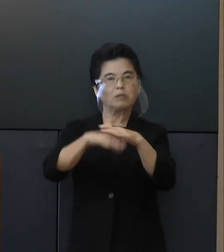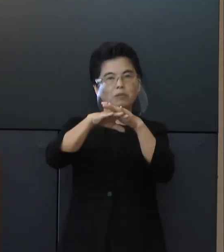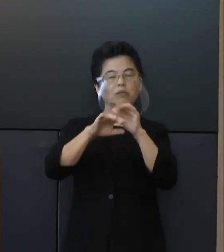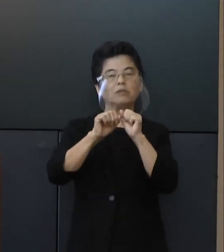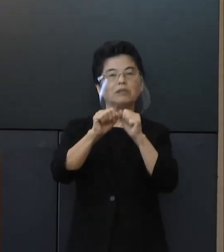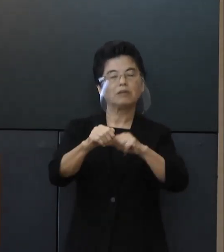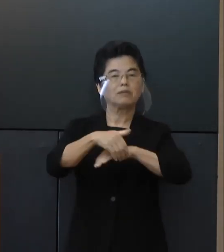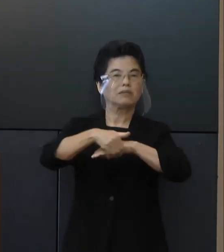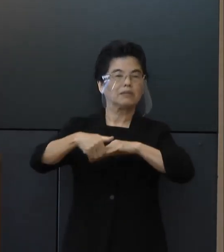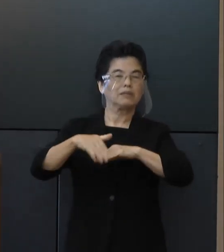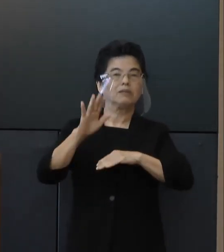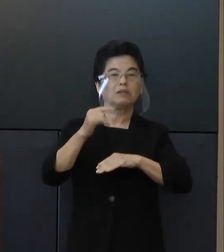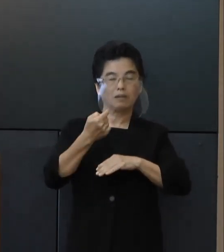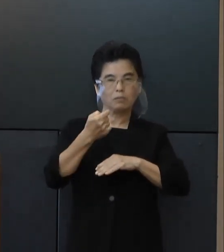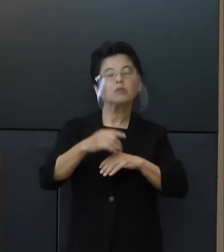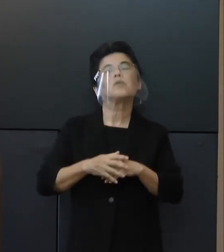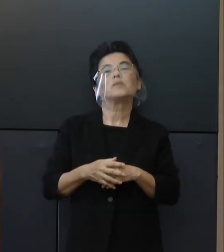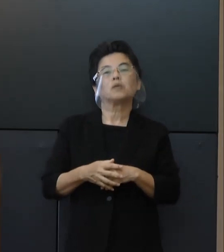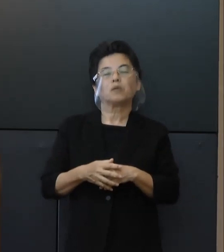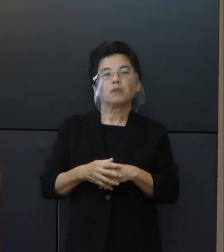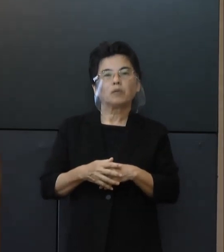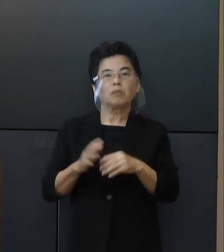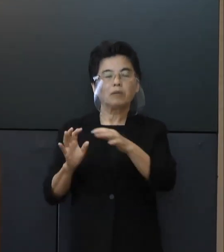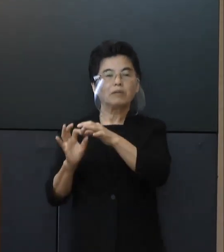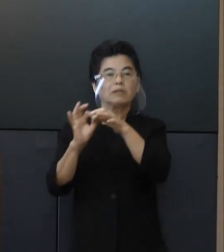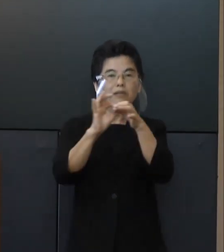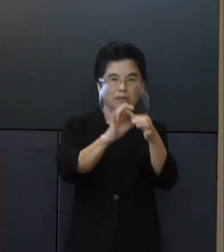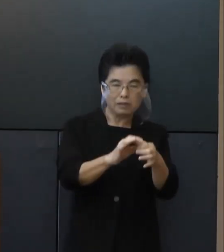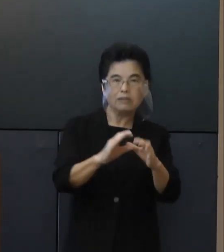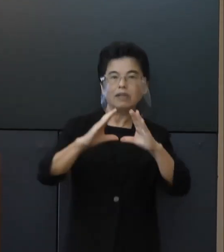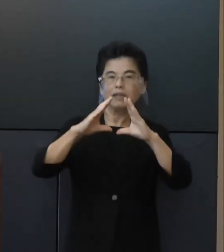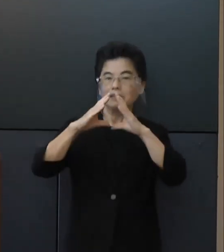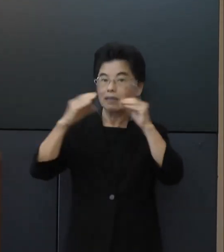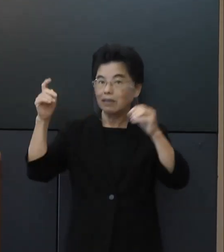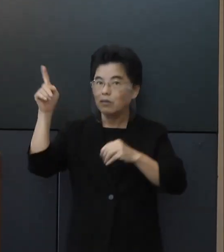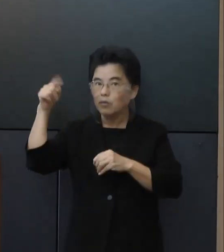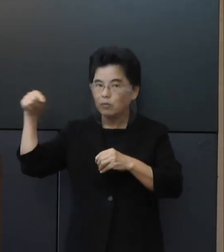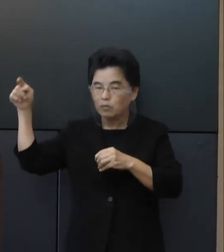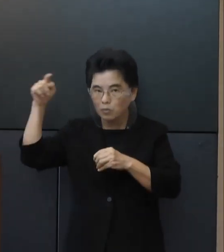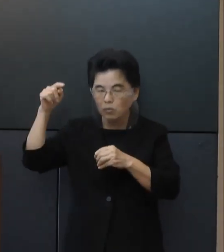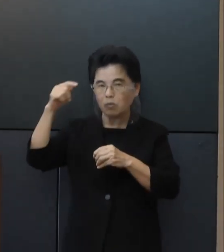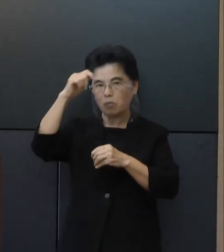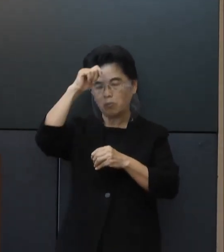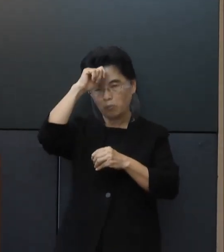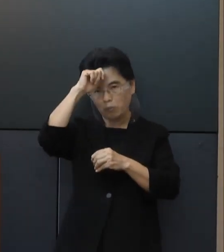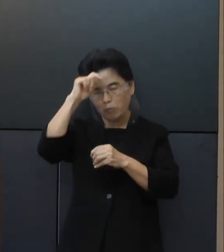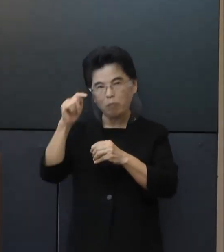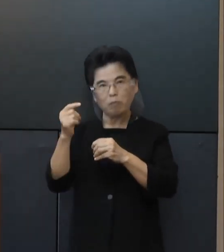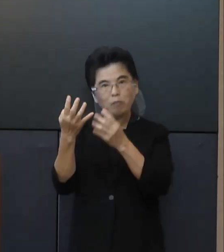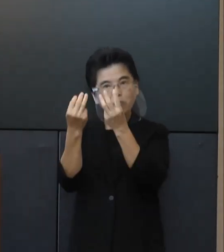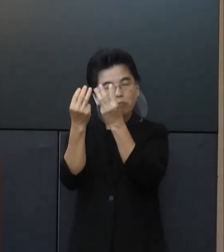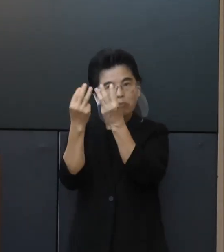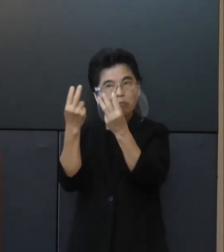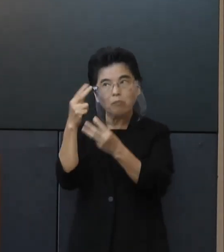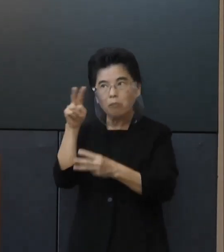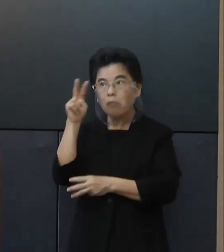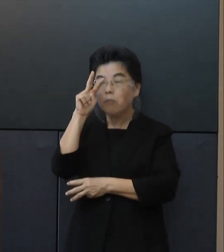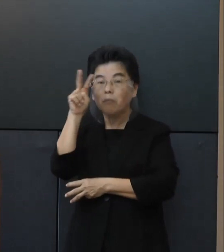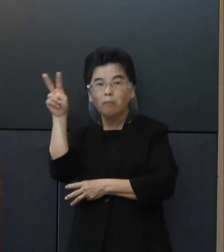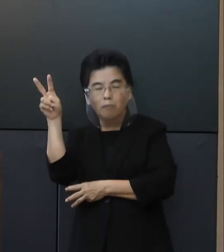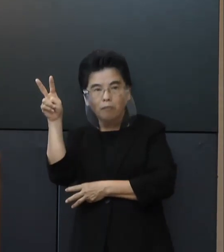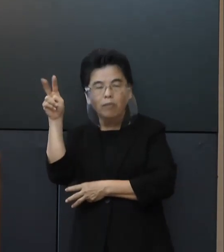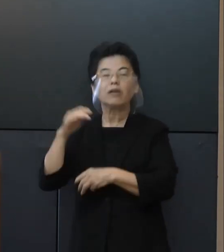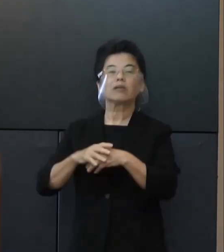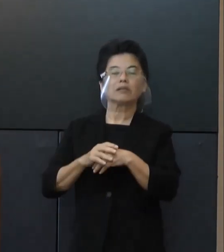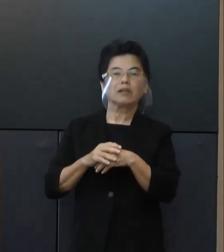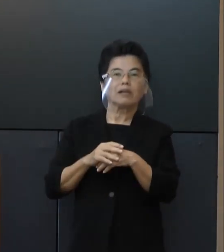しました。まあ、なお引き続き全国の感染者の状況は注視をし、万